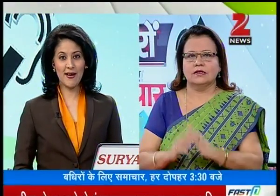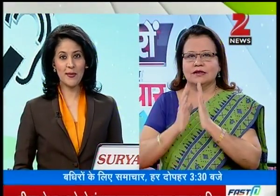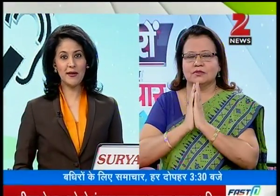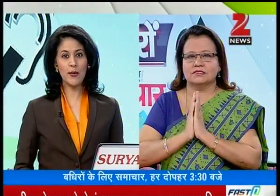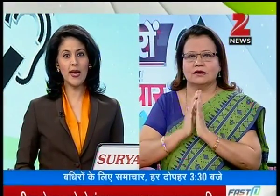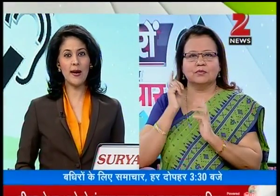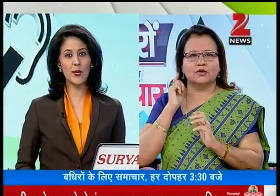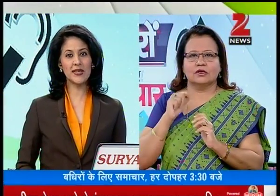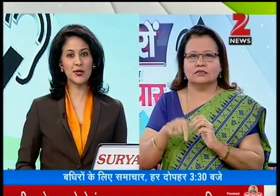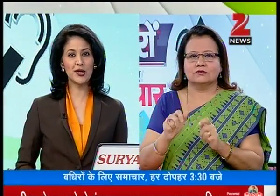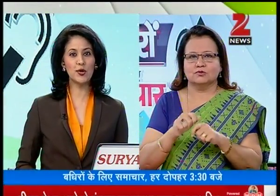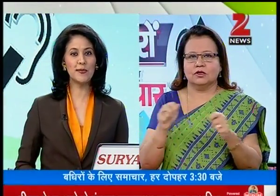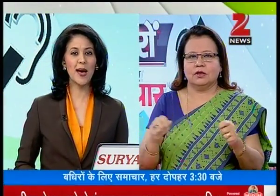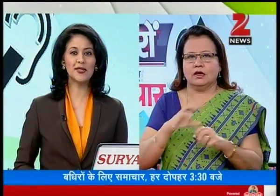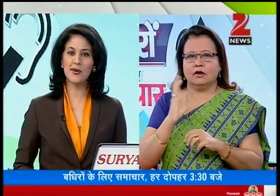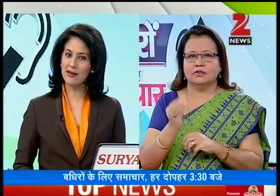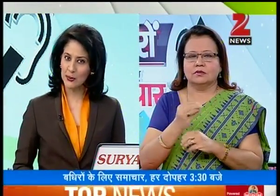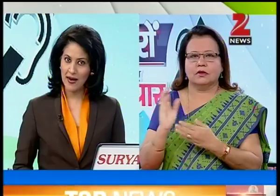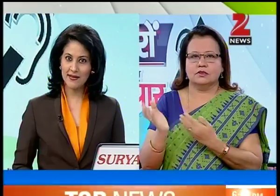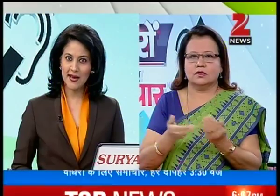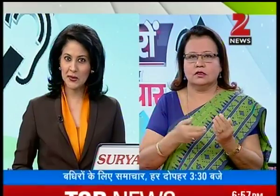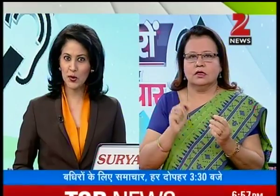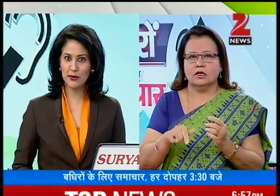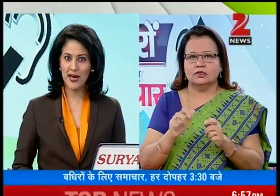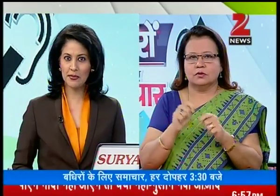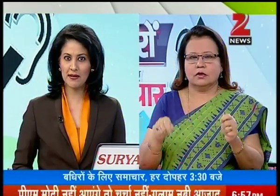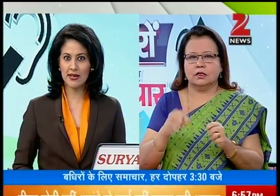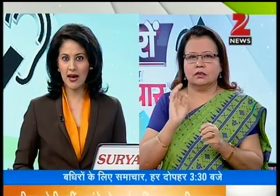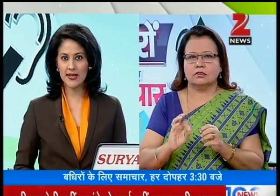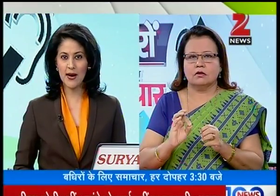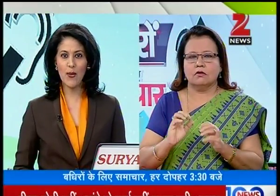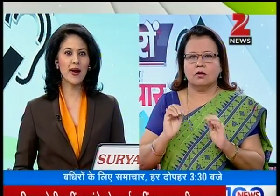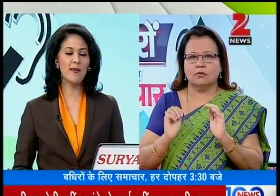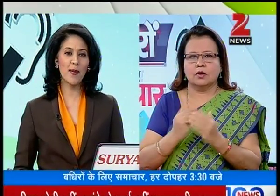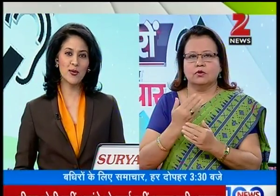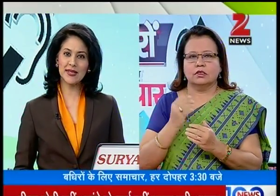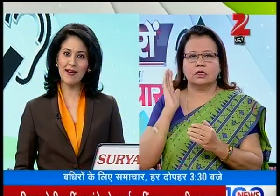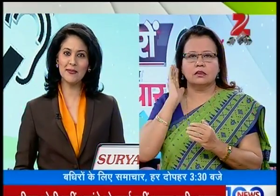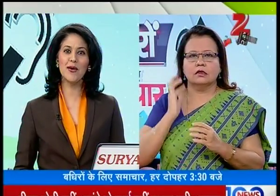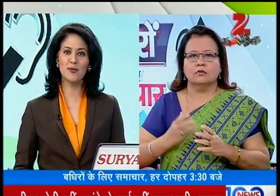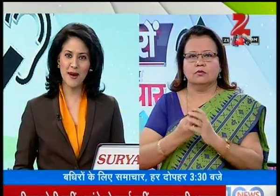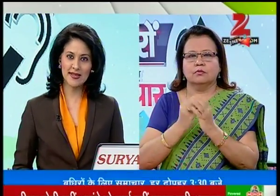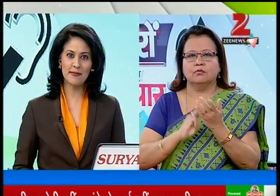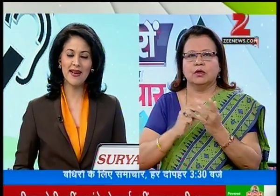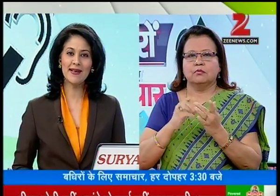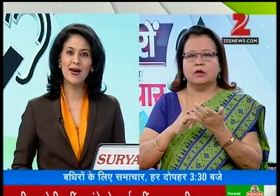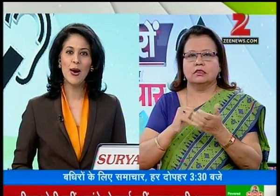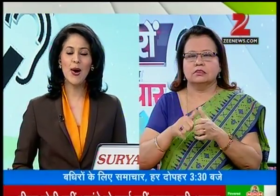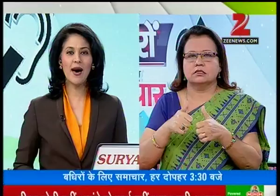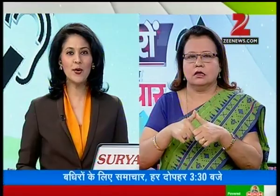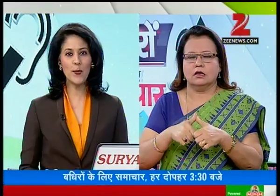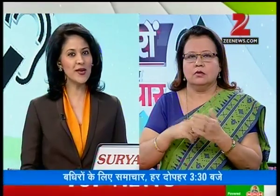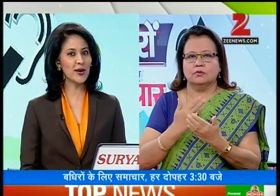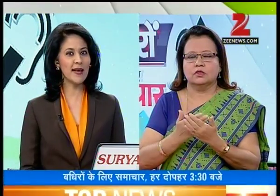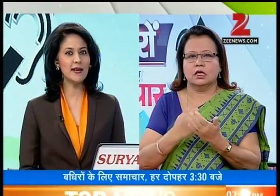नमस्कार बधिर के लिए खबरों के इस विशेष बुलेटिन में आप सभी का स्वागत है इस बुलेटिन में अब तक की ताजा और अहम खबरों के साथ मैं हूं मे मानसा मलिक